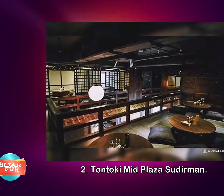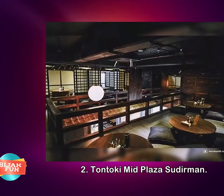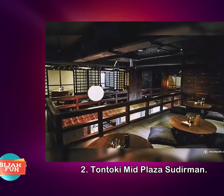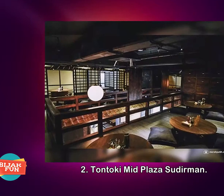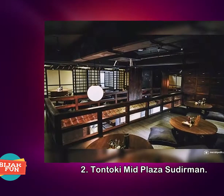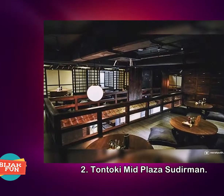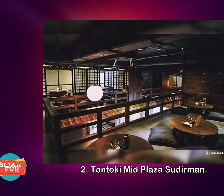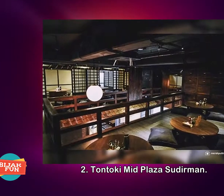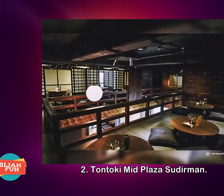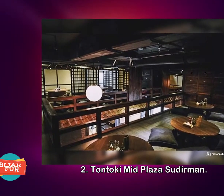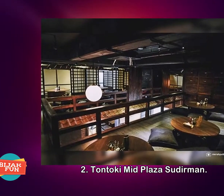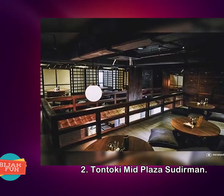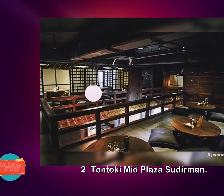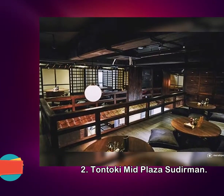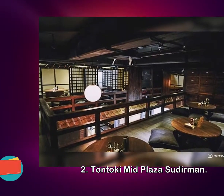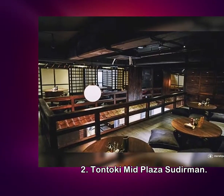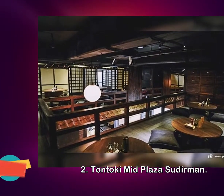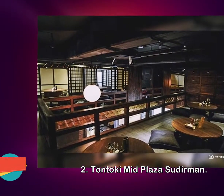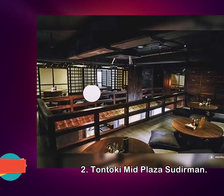2. Tontoki Meat, Plaza Sudirman.